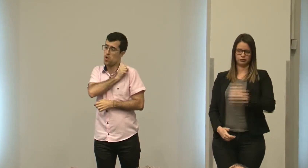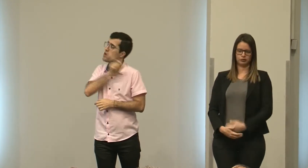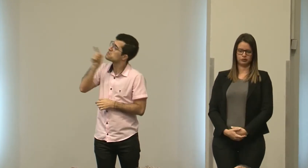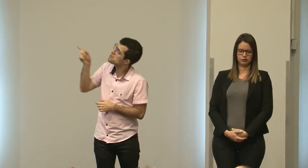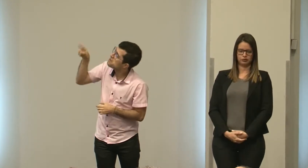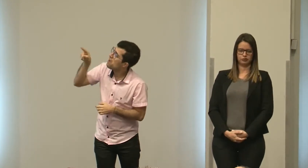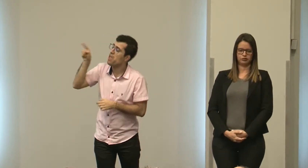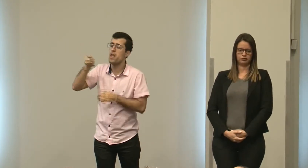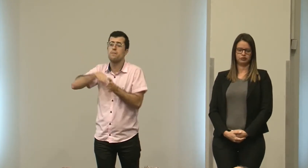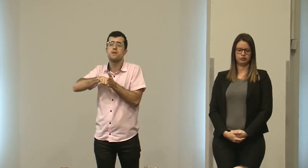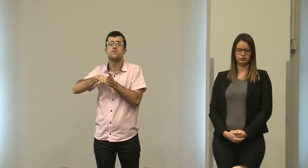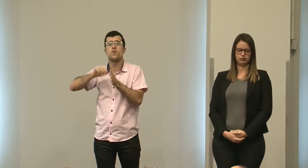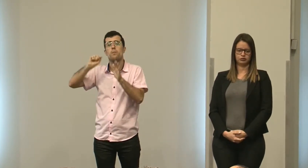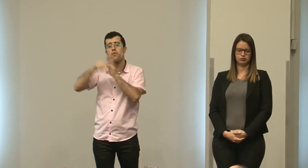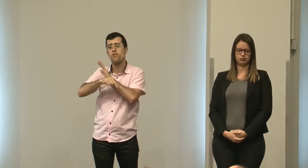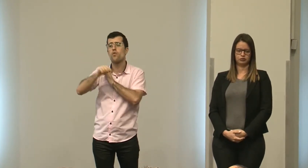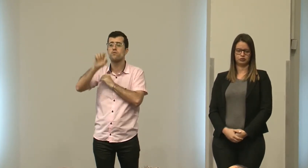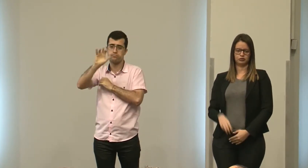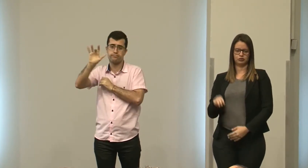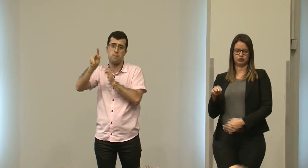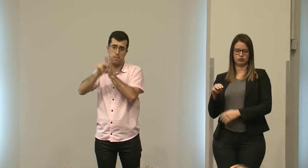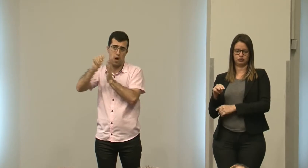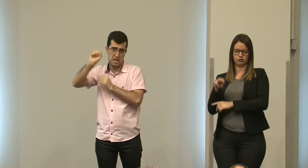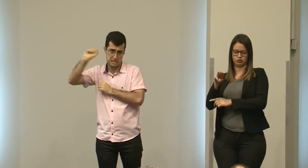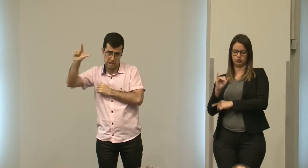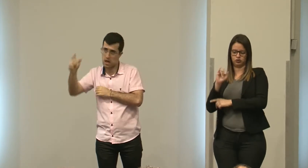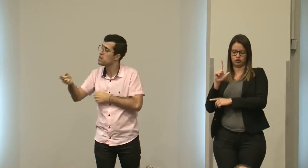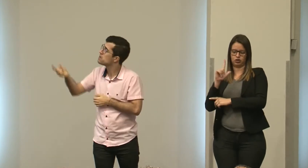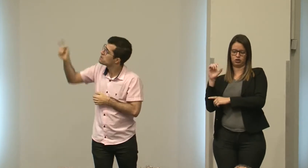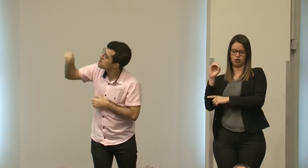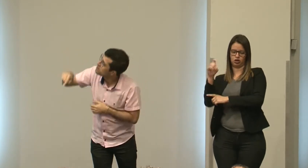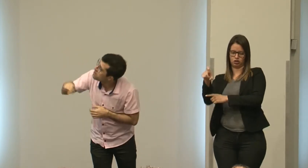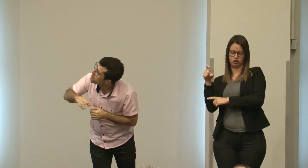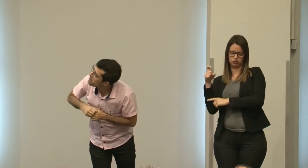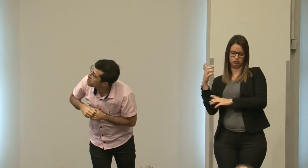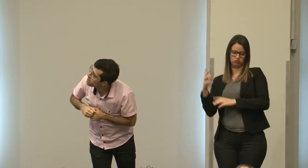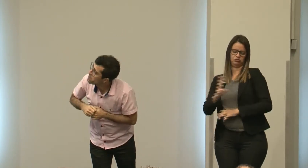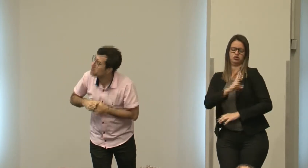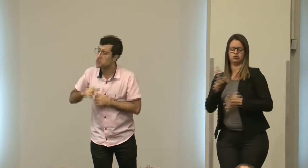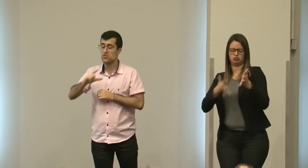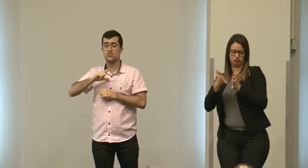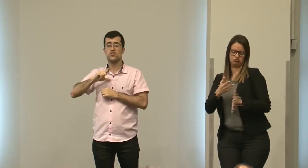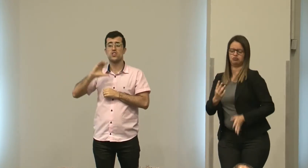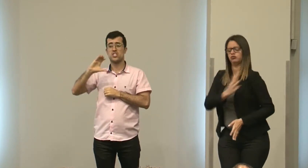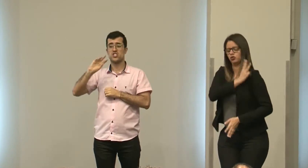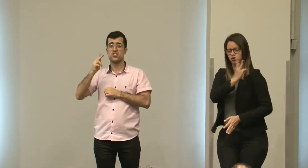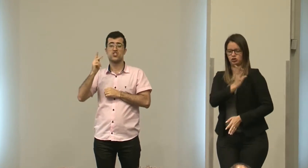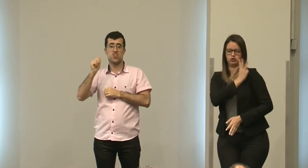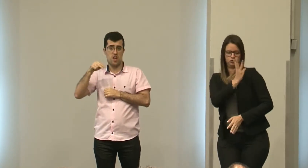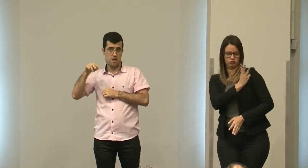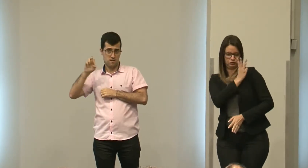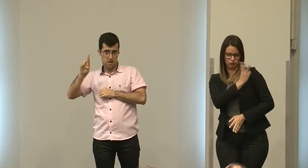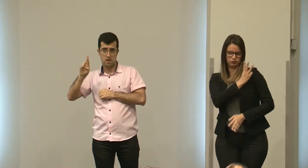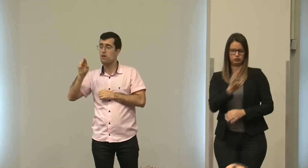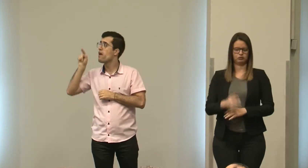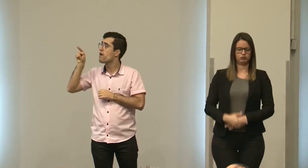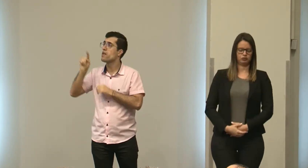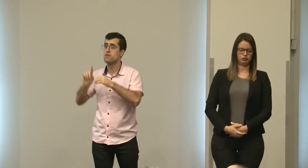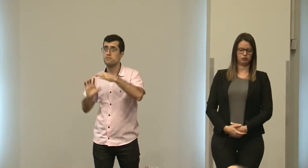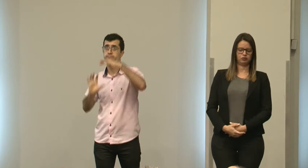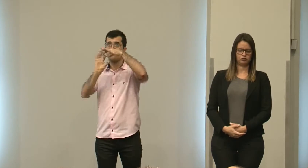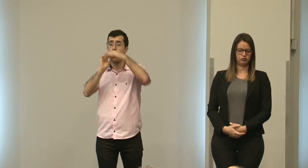O Wilcox, 92, que pesquisa datilologia em ASL.